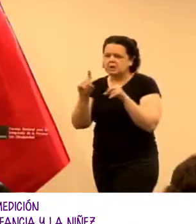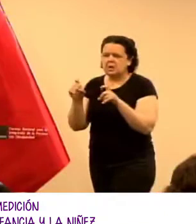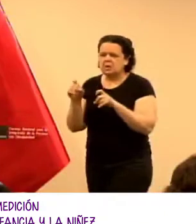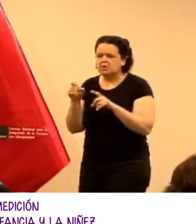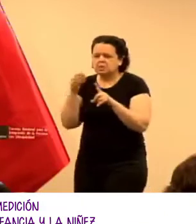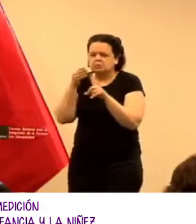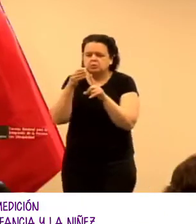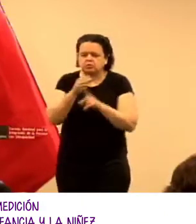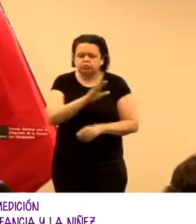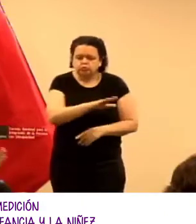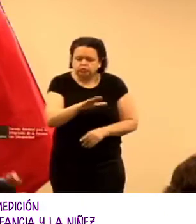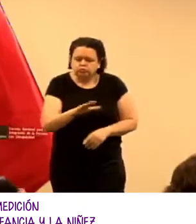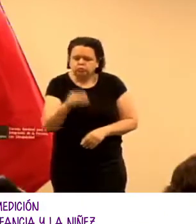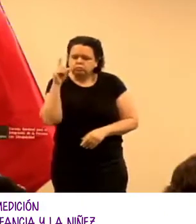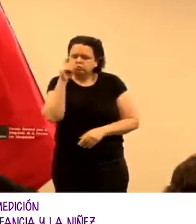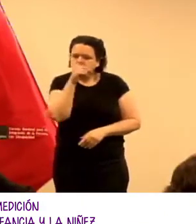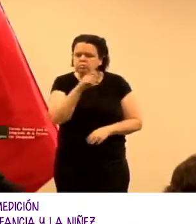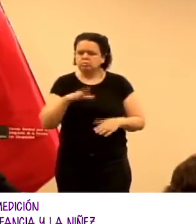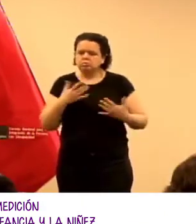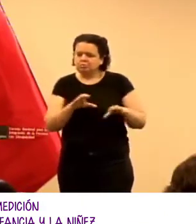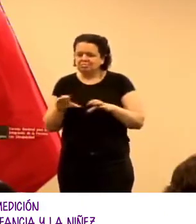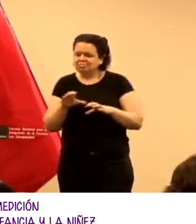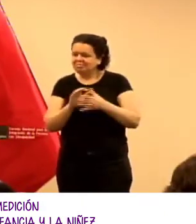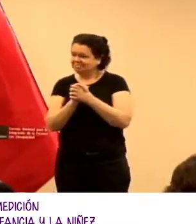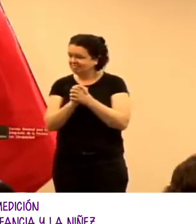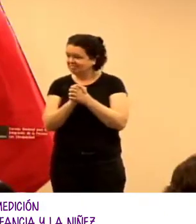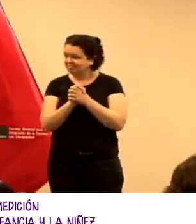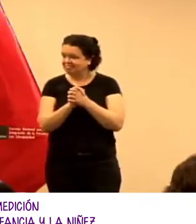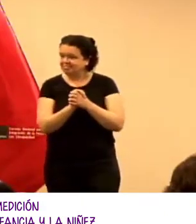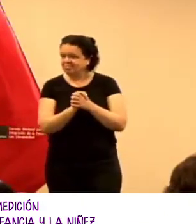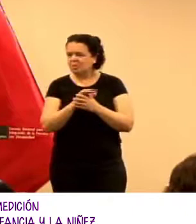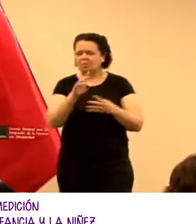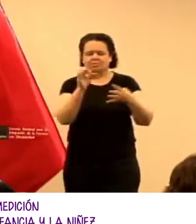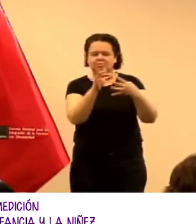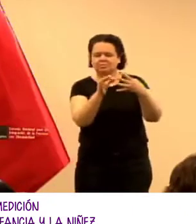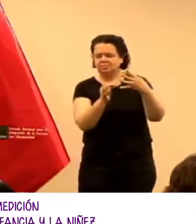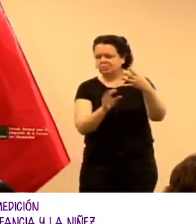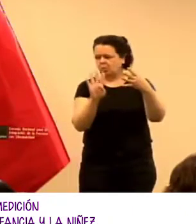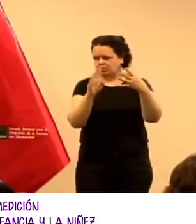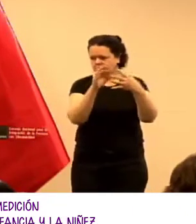a si el niño o la niña tiene dificultad para hacer amigos, con las 4 categorías de respuesta.